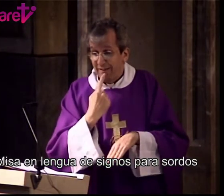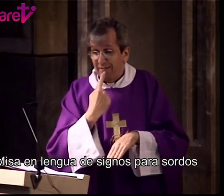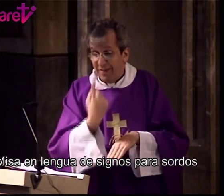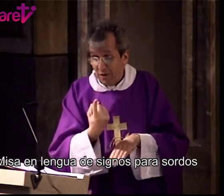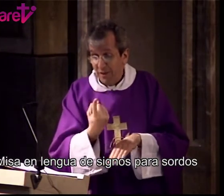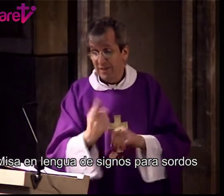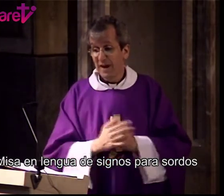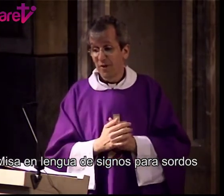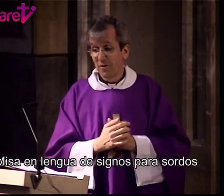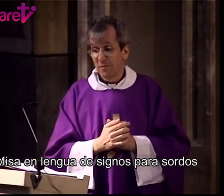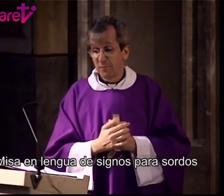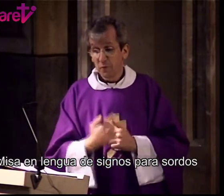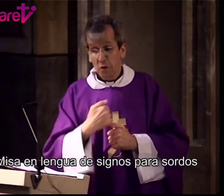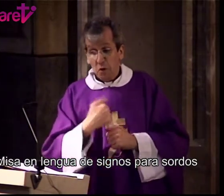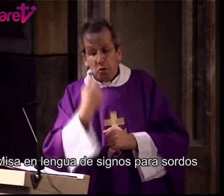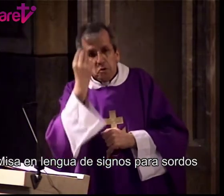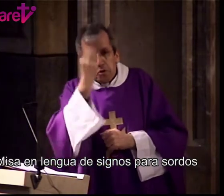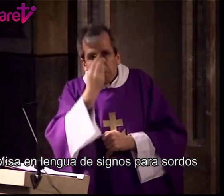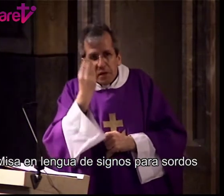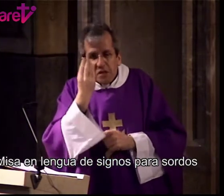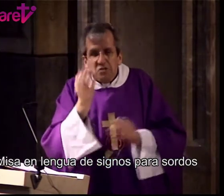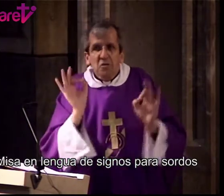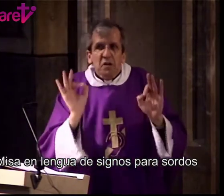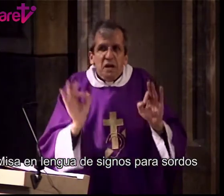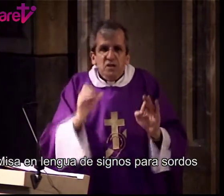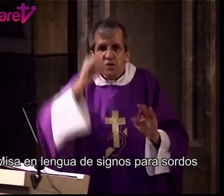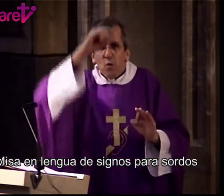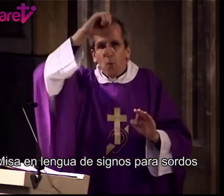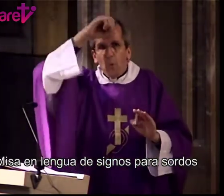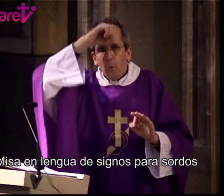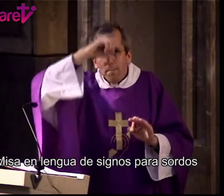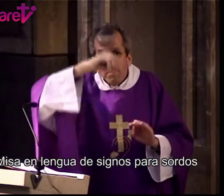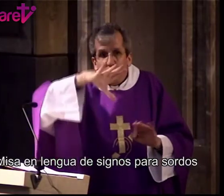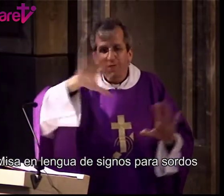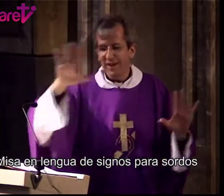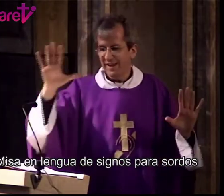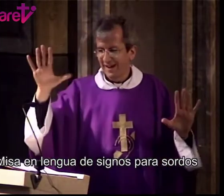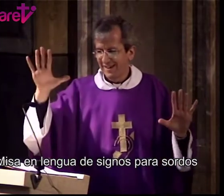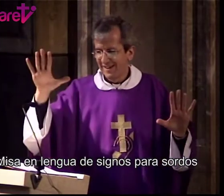Dijo el ciego: Yo pienso que es un profeta.